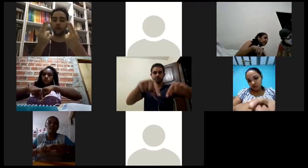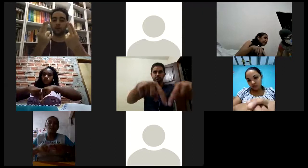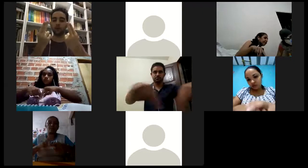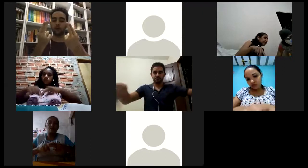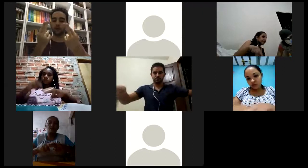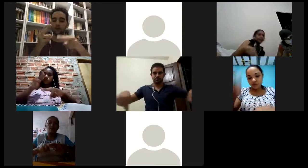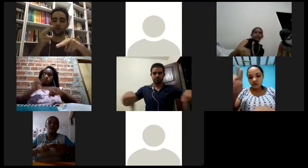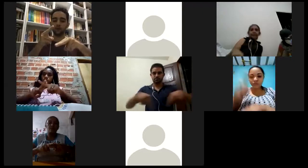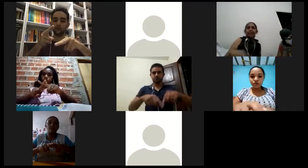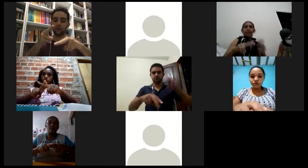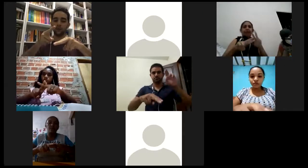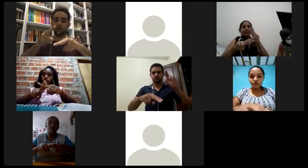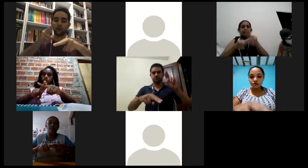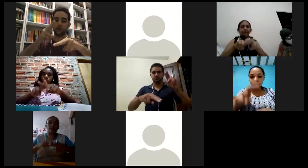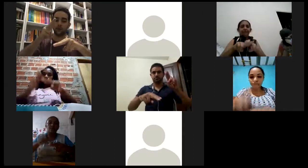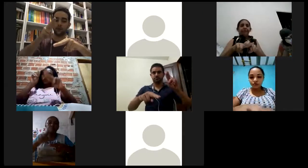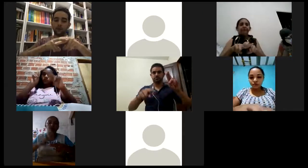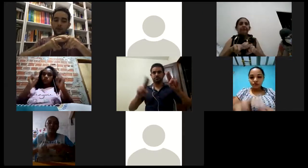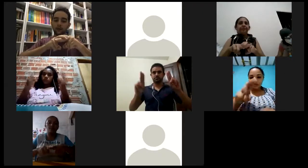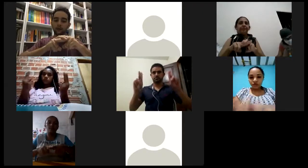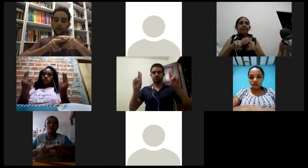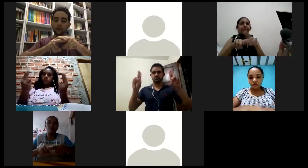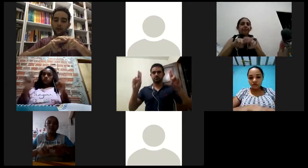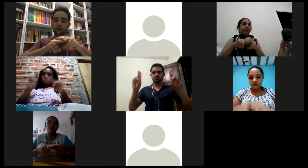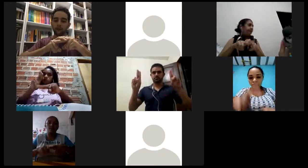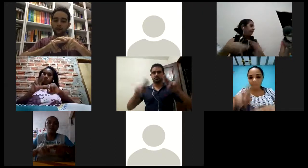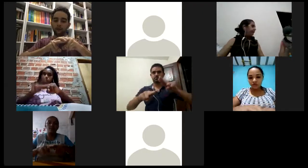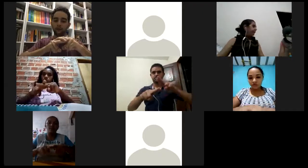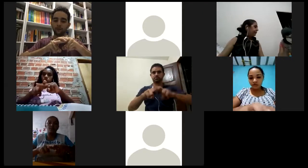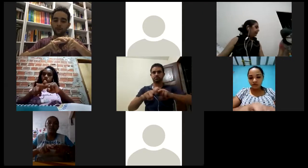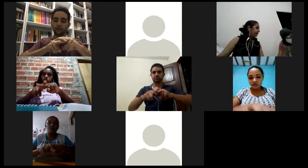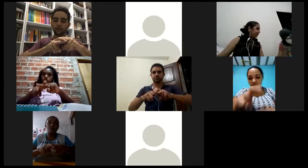em U nas duas mãos, uma deitada e a outra por cima.